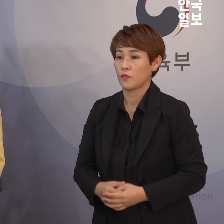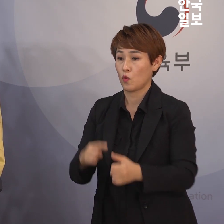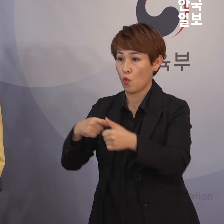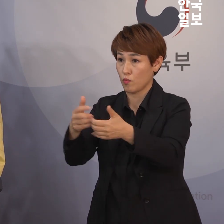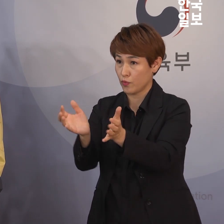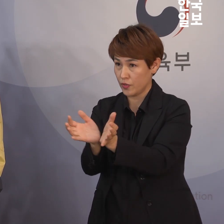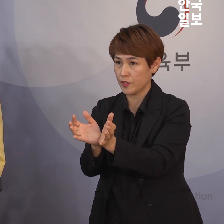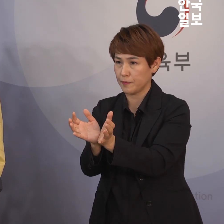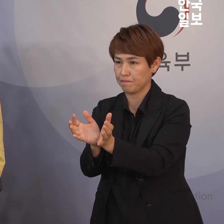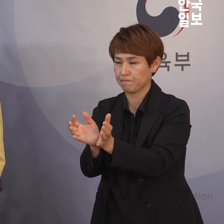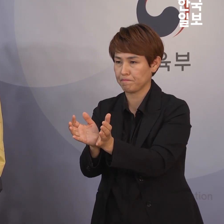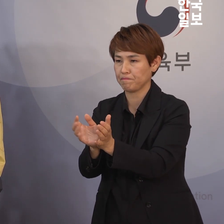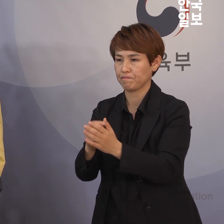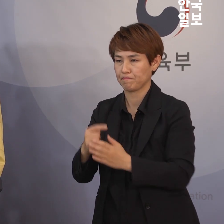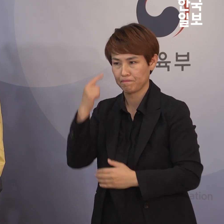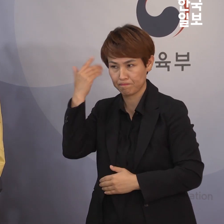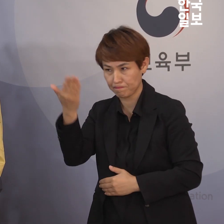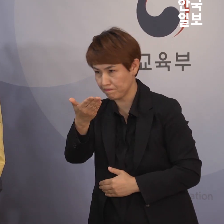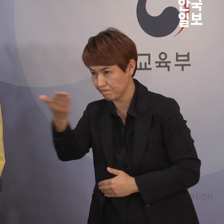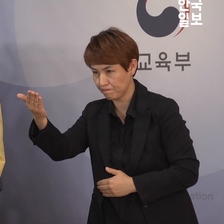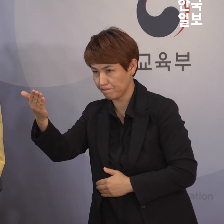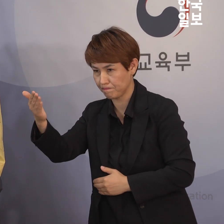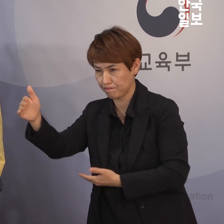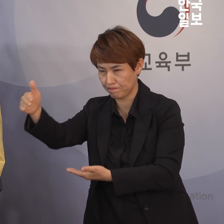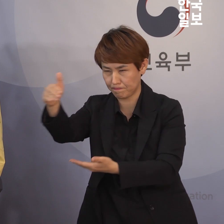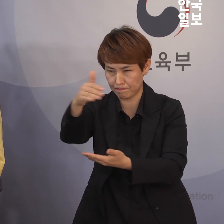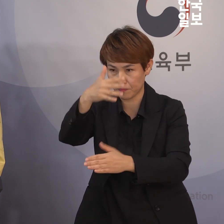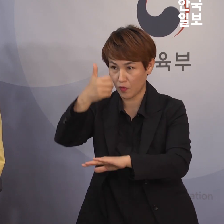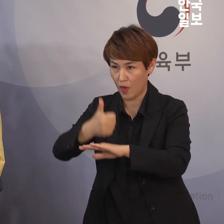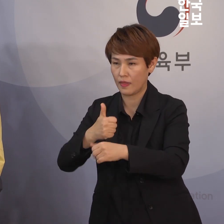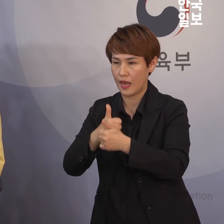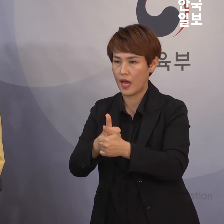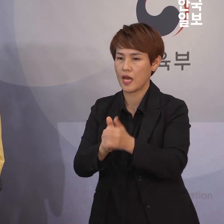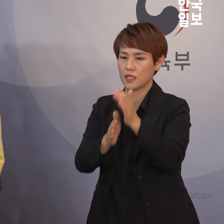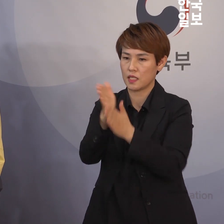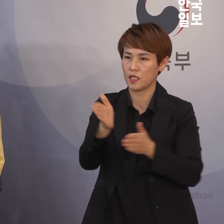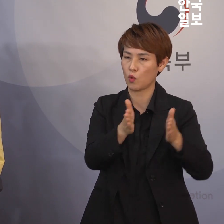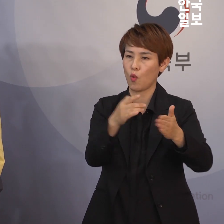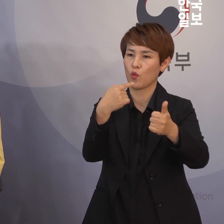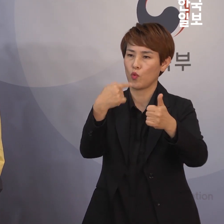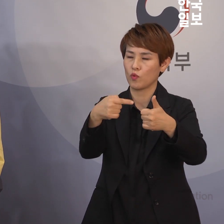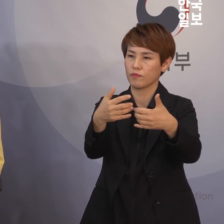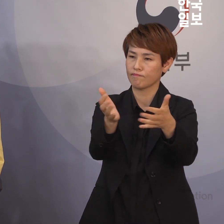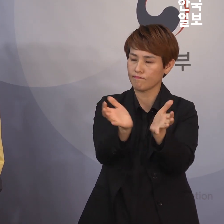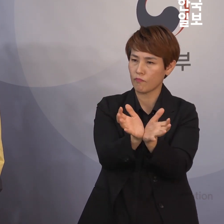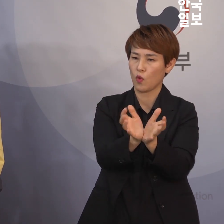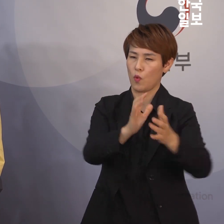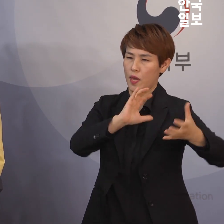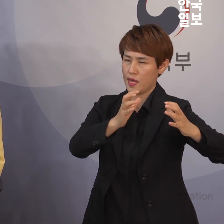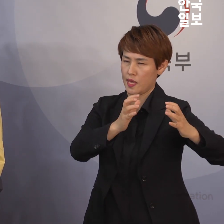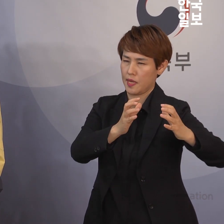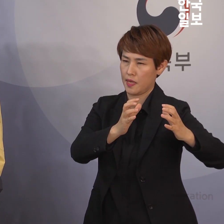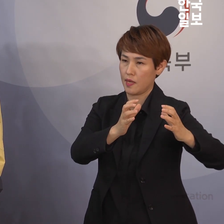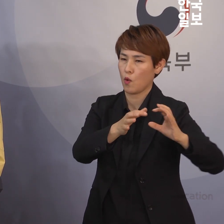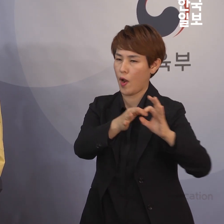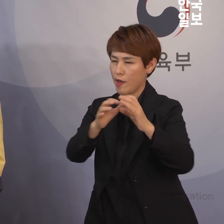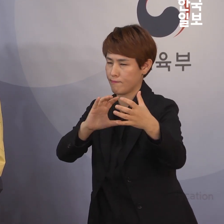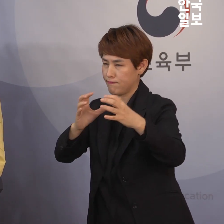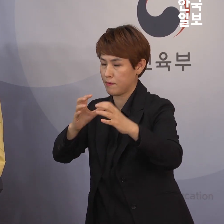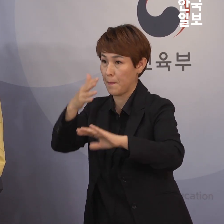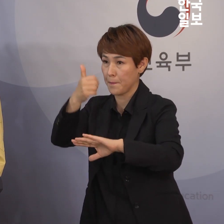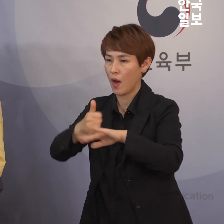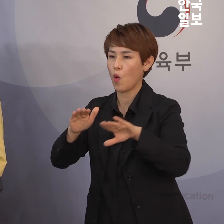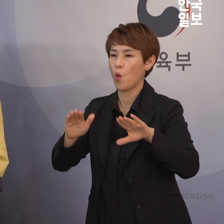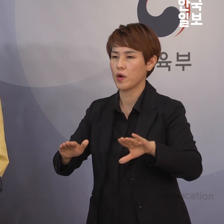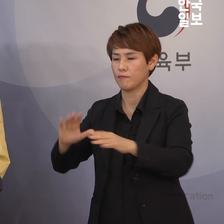교육부는 이상의 의견 수렴 결과 등을 바탕으로 시도교육감 회의, 관계 부처 협의 등을 거쳐서 오늘